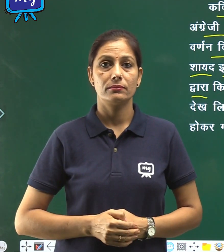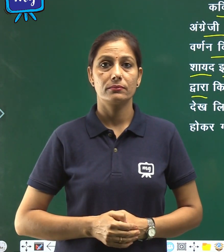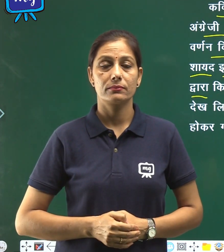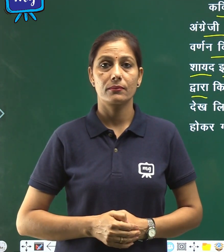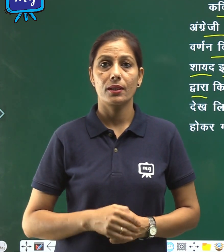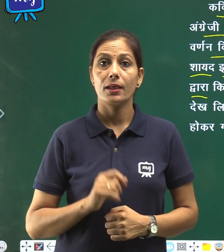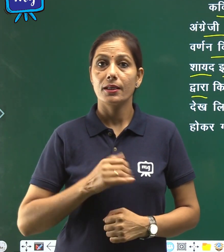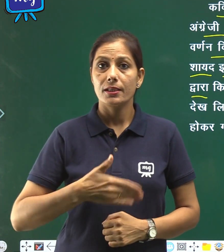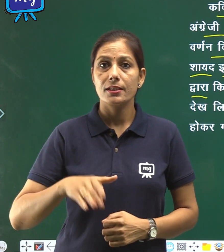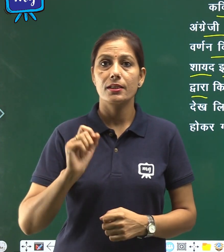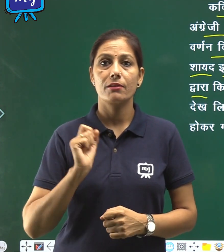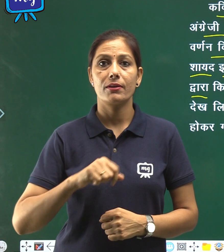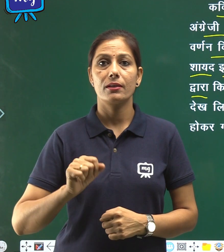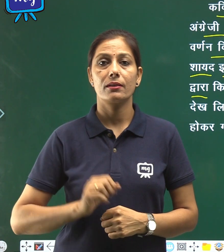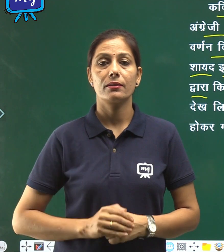किए जाने वाले